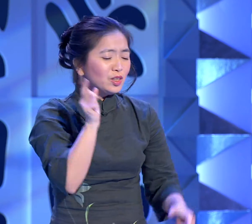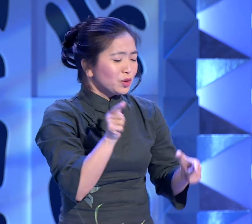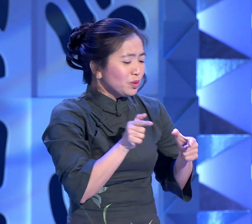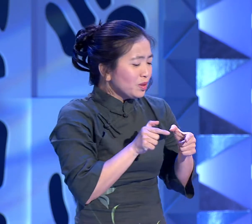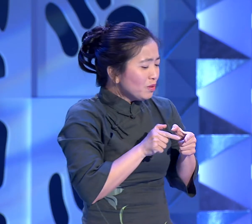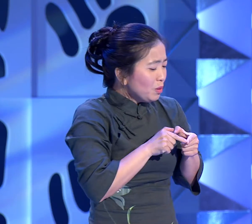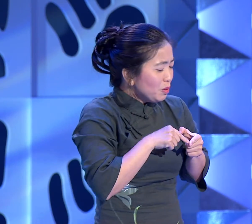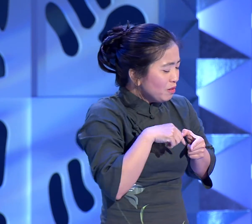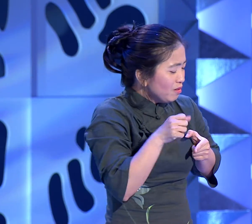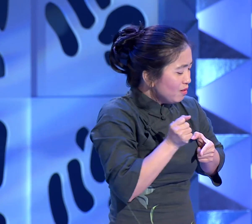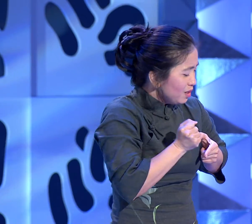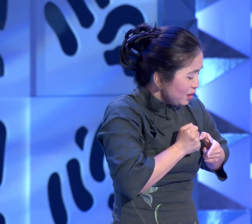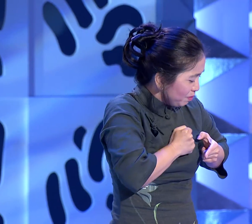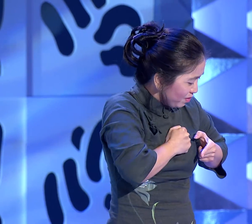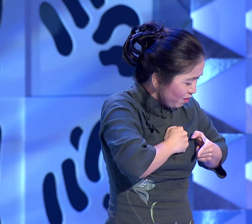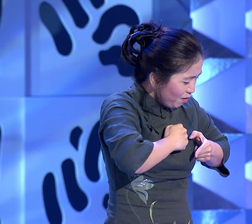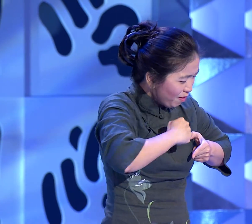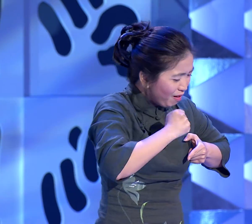对阮心肝，